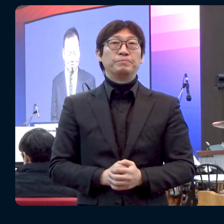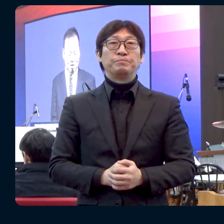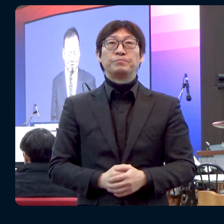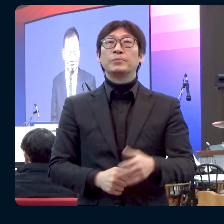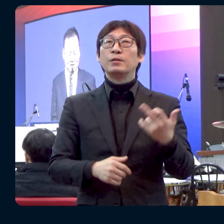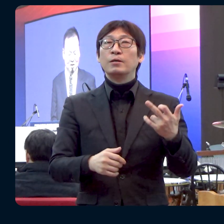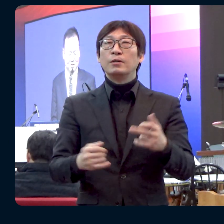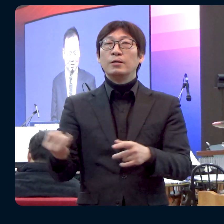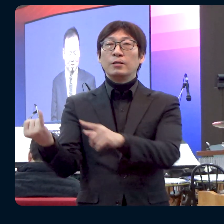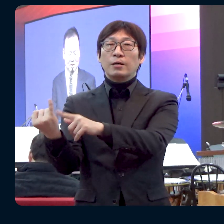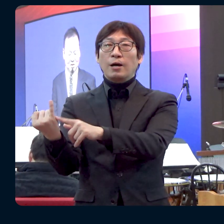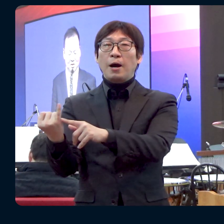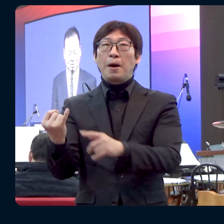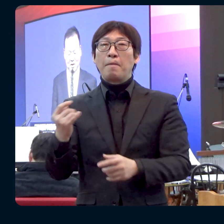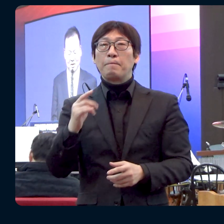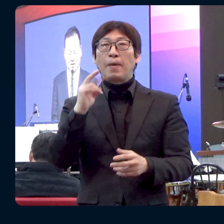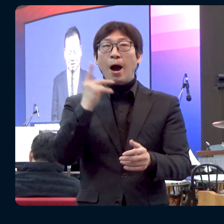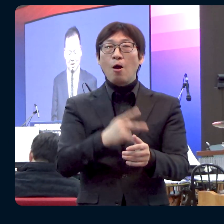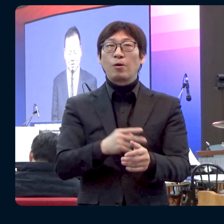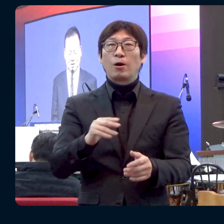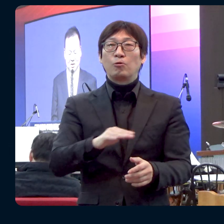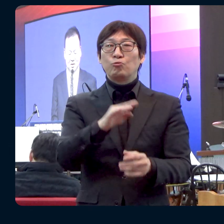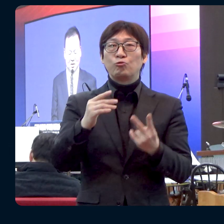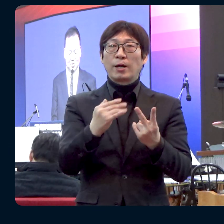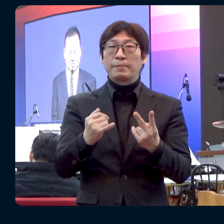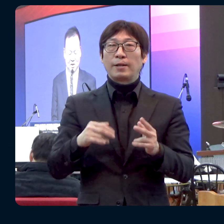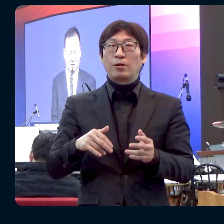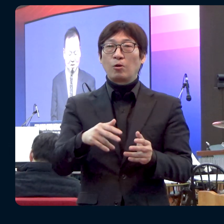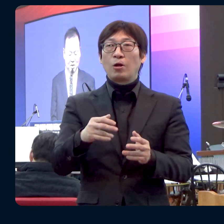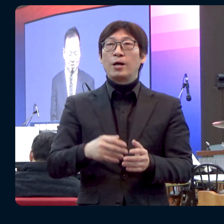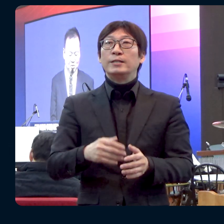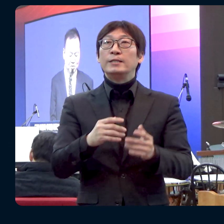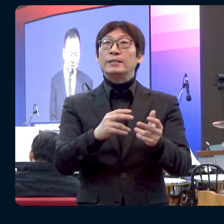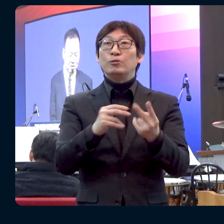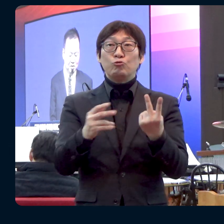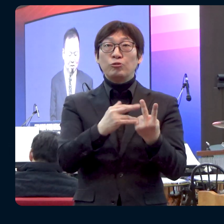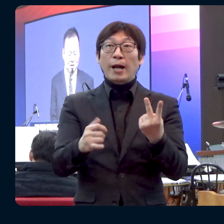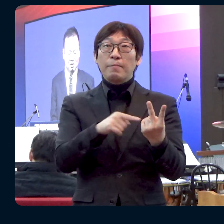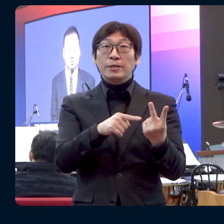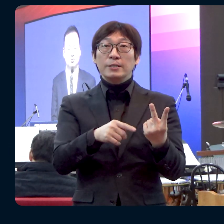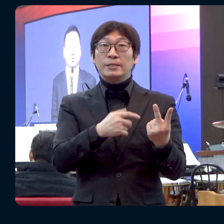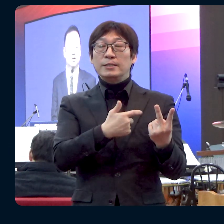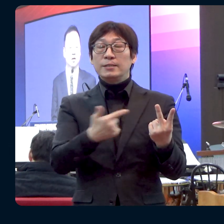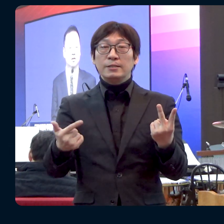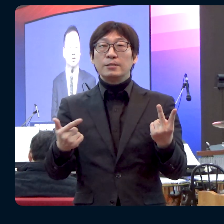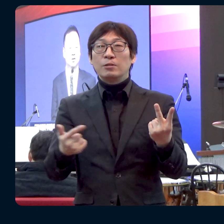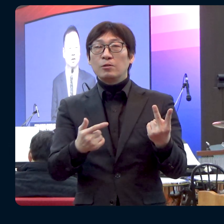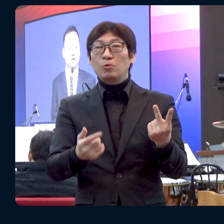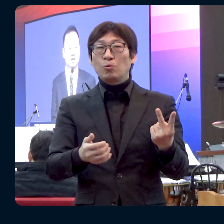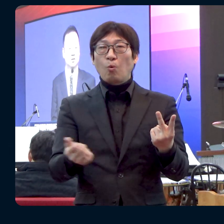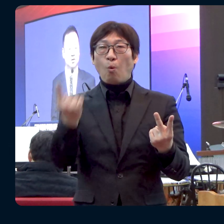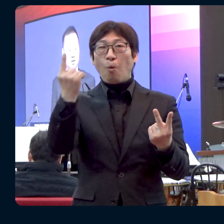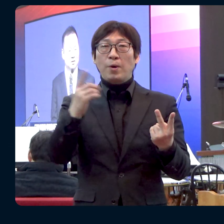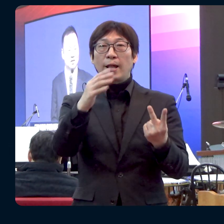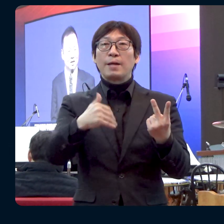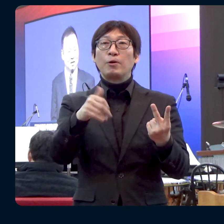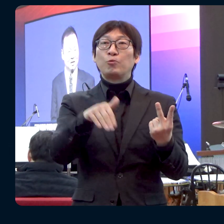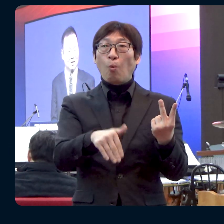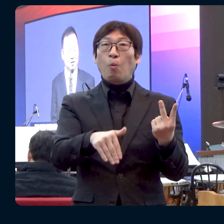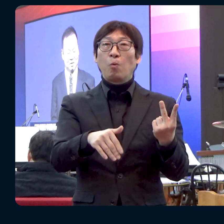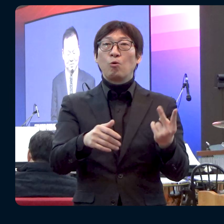그가 바울과 우리를 따라와 소리질러 이르되 이 사람은 지극히 높은 하나님의 종으로서 구원의 길을 너희에게